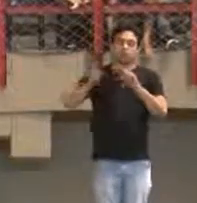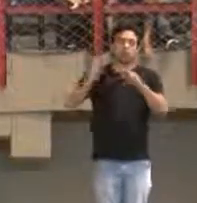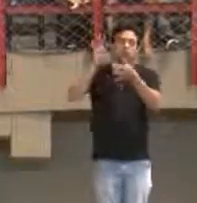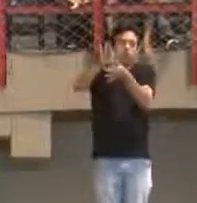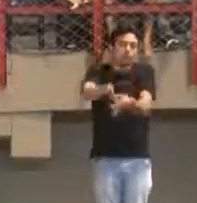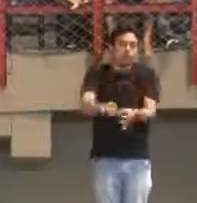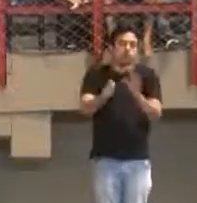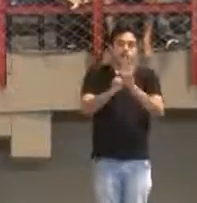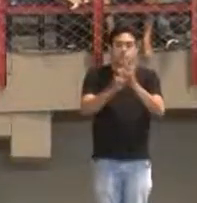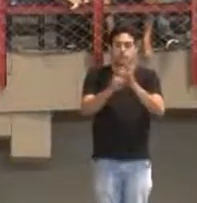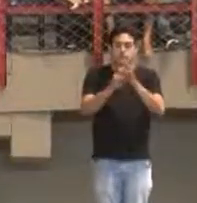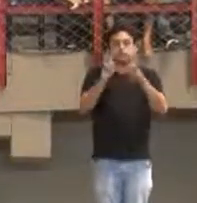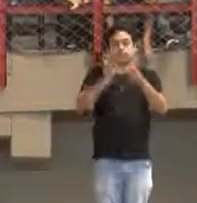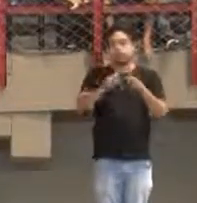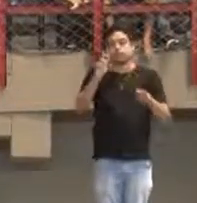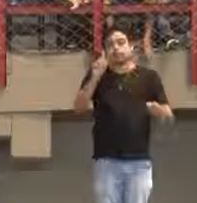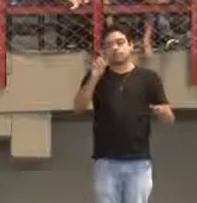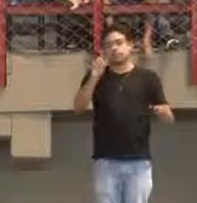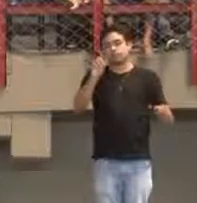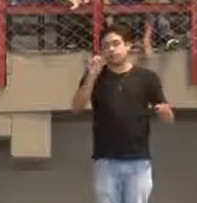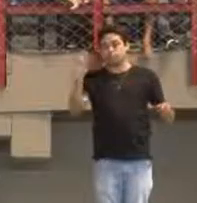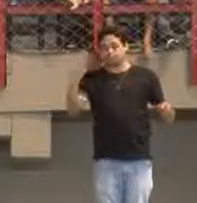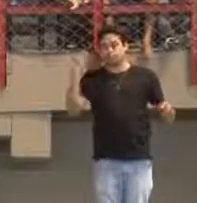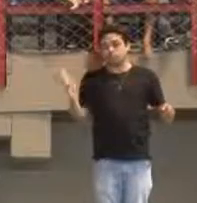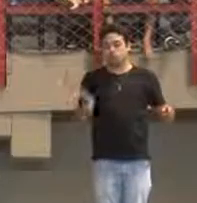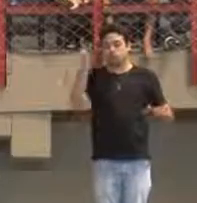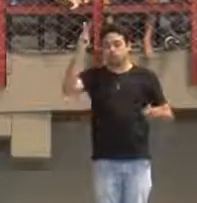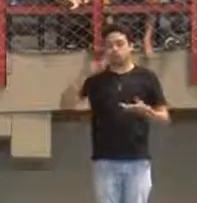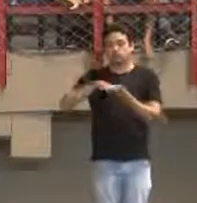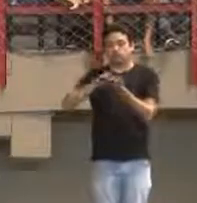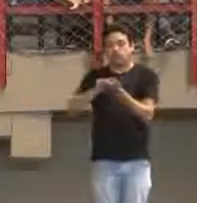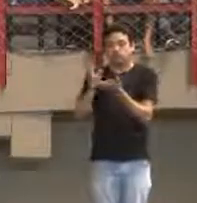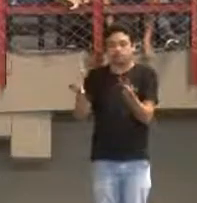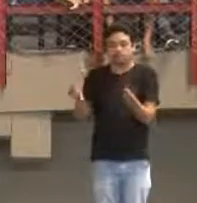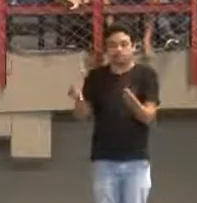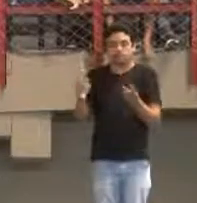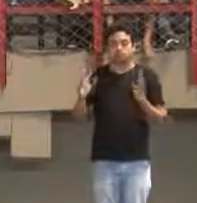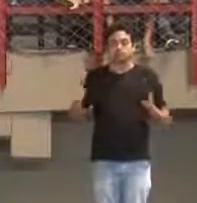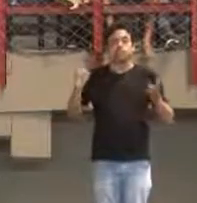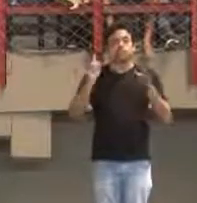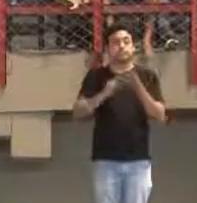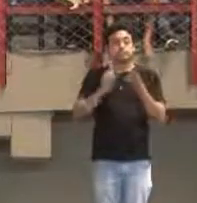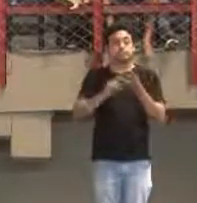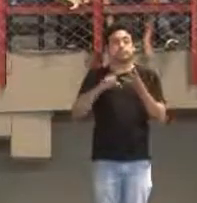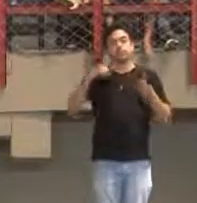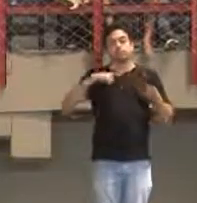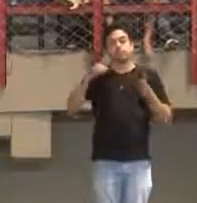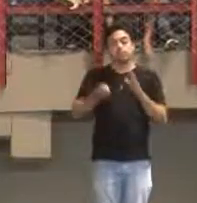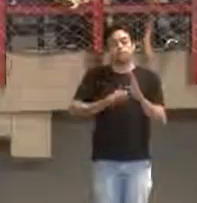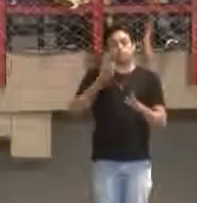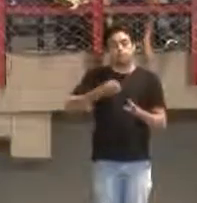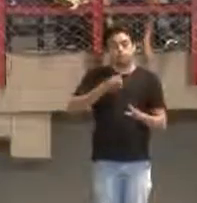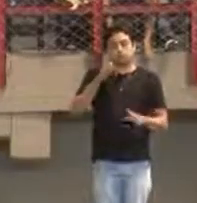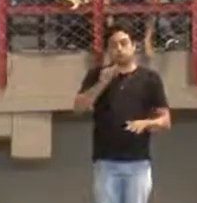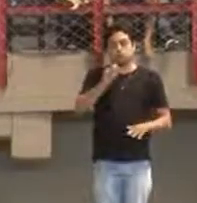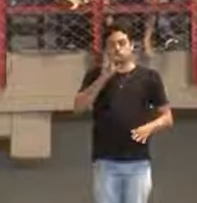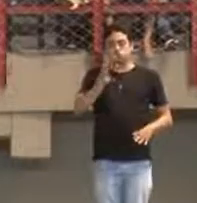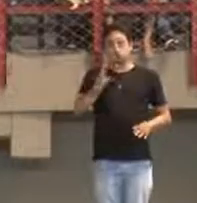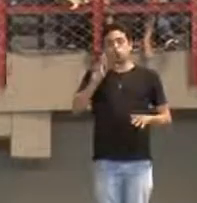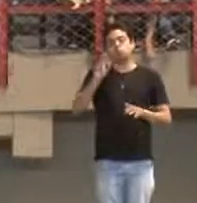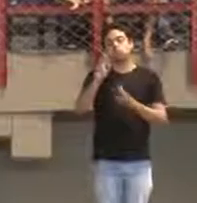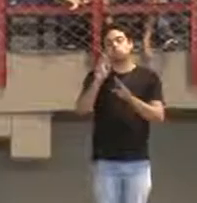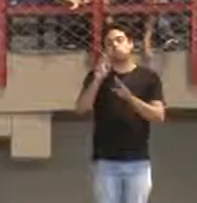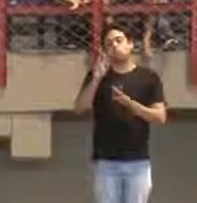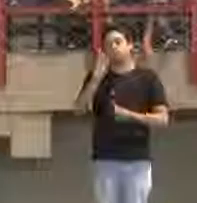poesia dadaísta que aquela poesia que valoriza ou Nada no dadaísmo poesia surrealista que é o texto do